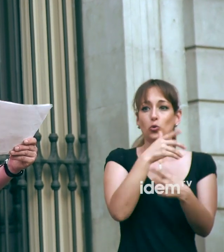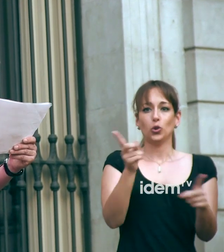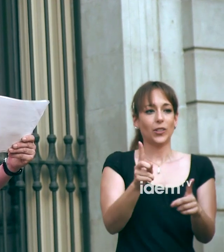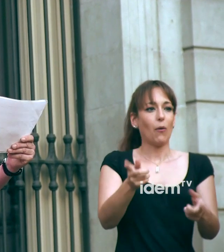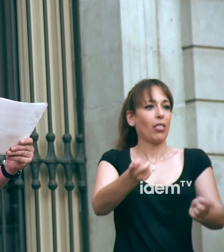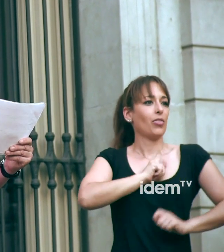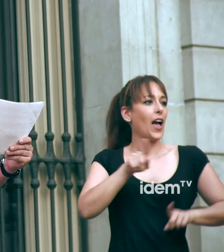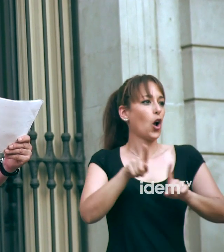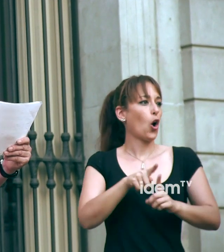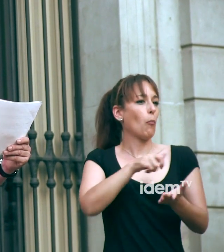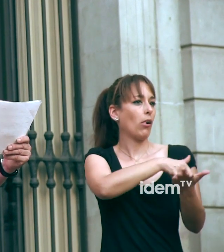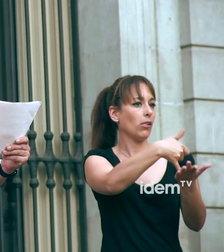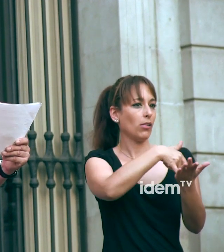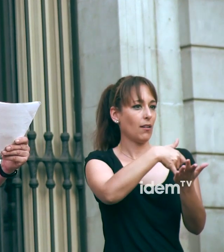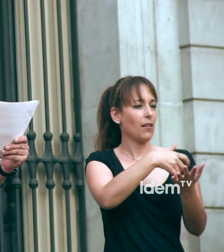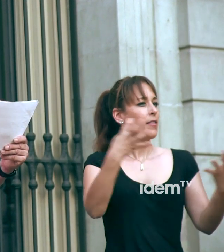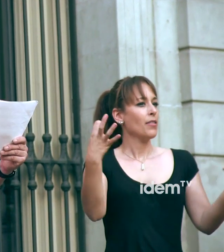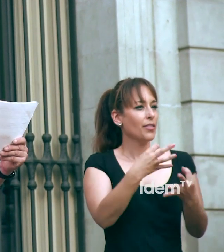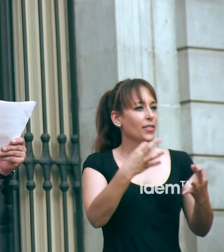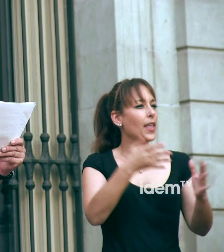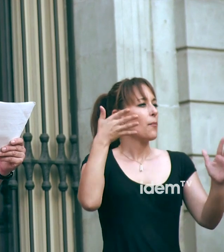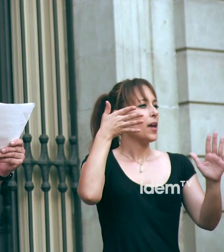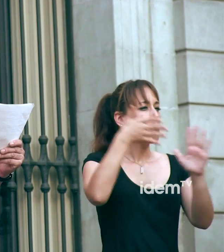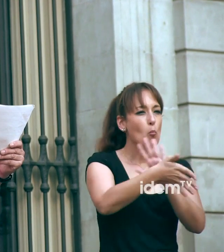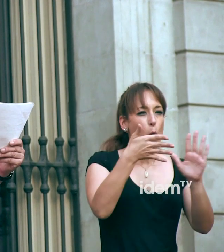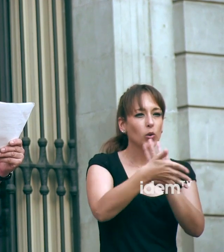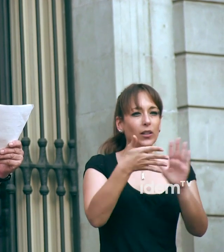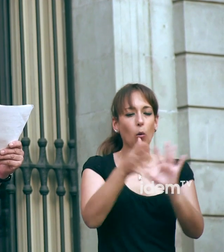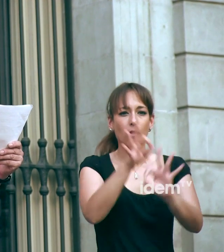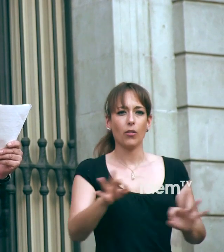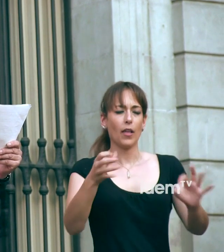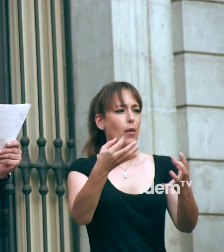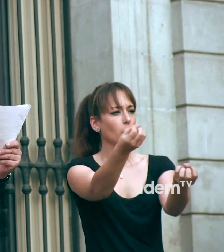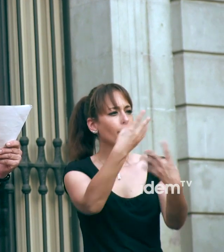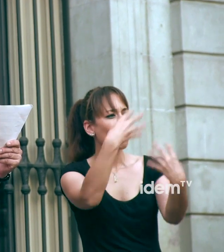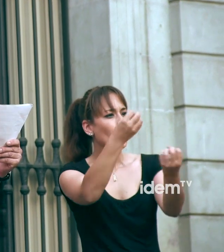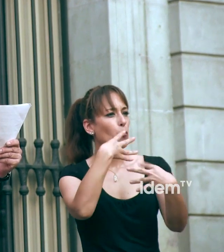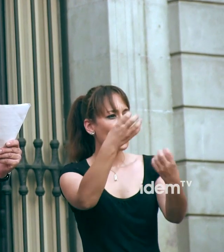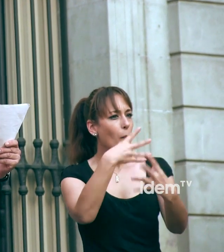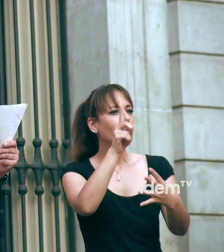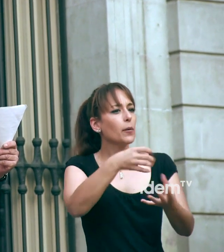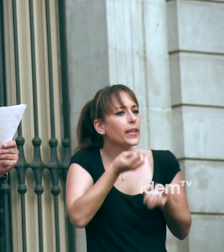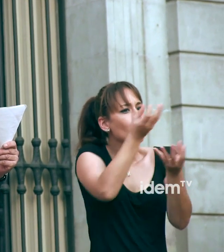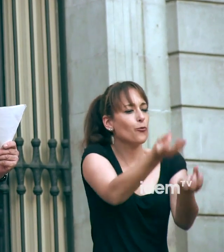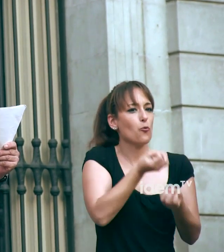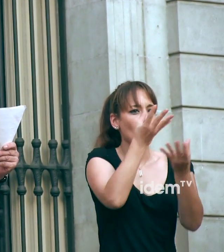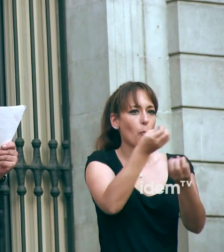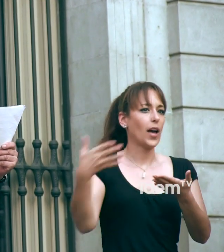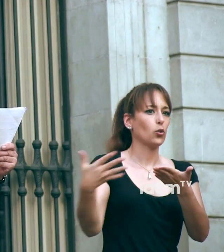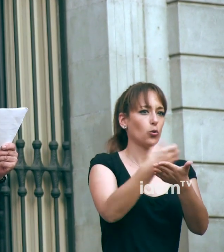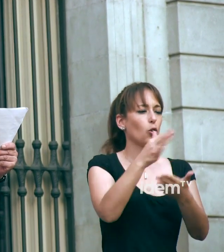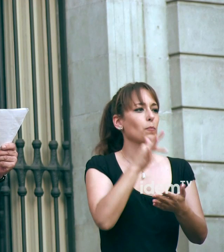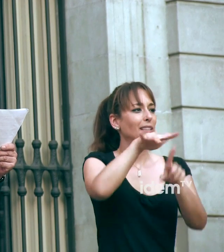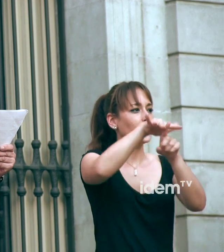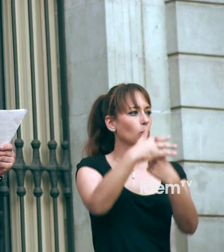vulnerables. Eliminem els prejudicis. Informem-nos i informem. Prenguem consciència de la